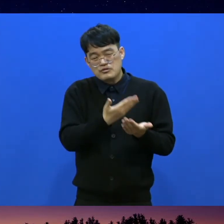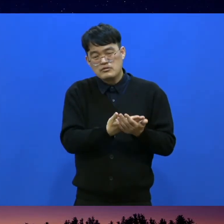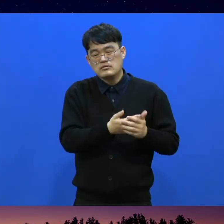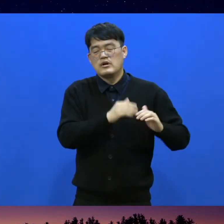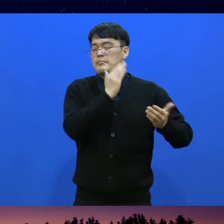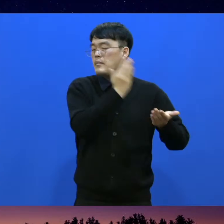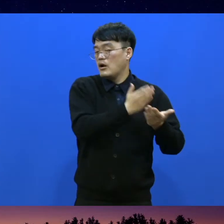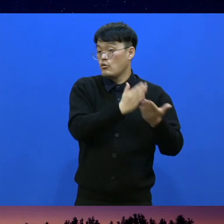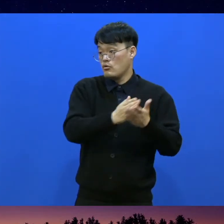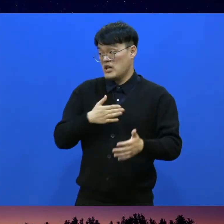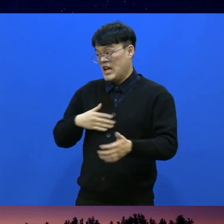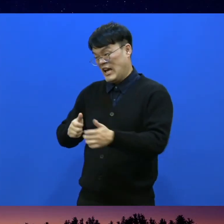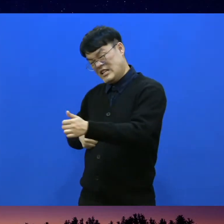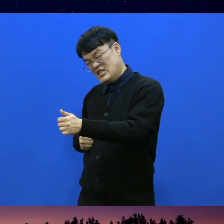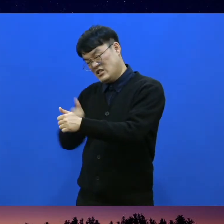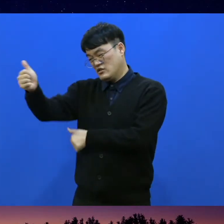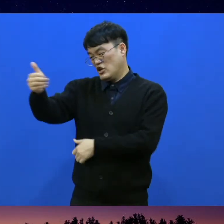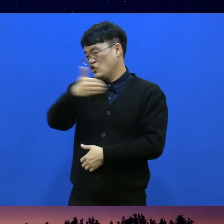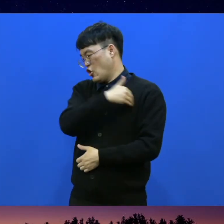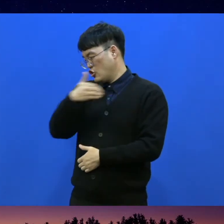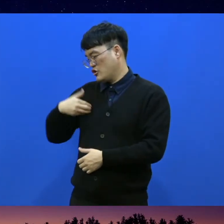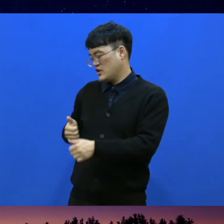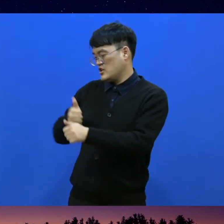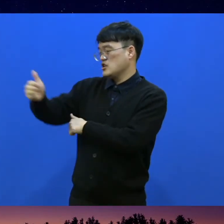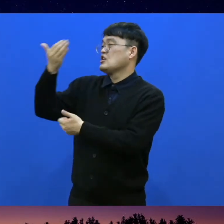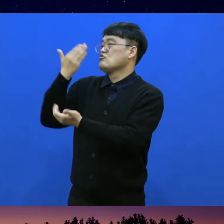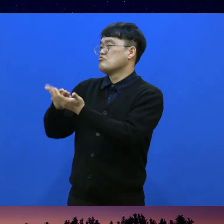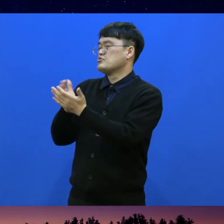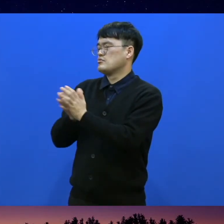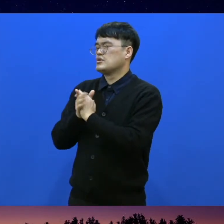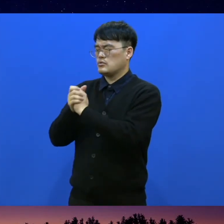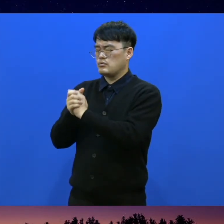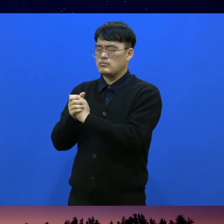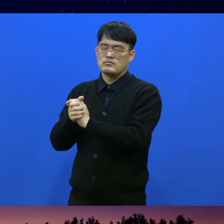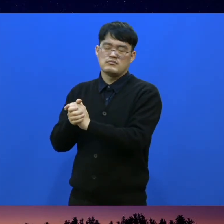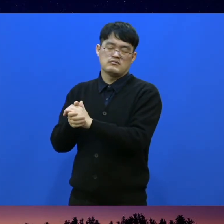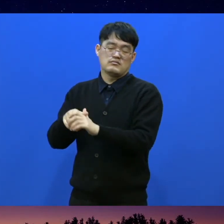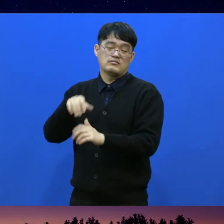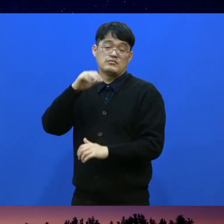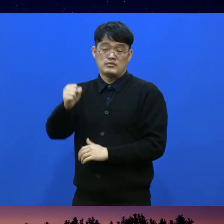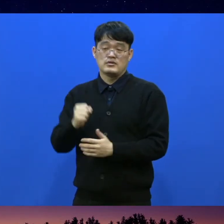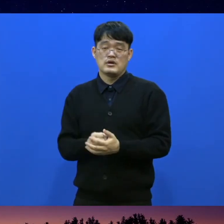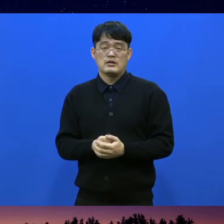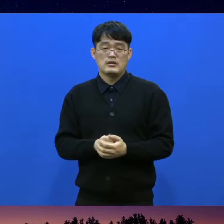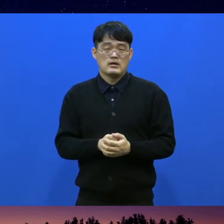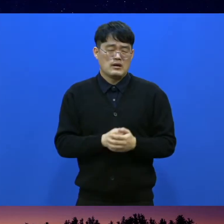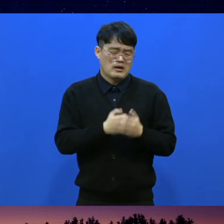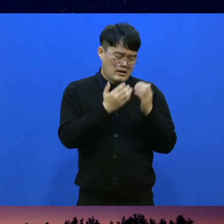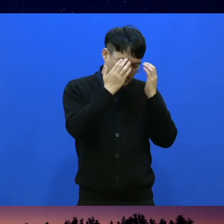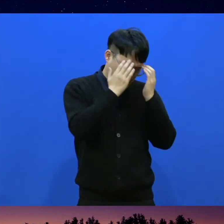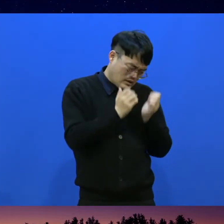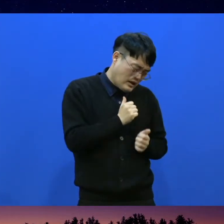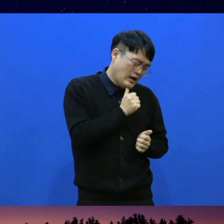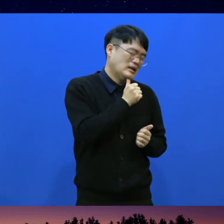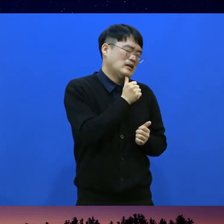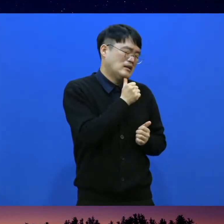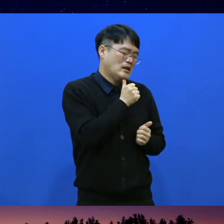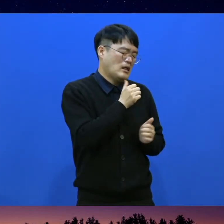해주십시오. 승리하게 넉넉히 이기게 해주십시오. 가난에서 벗어나게 해달라는 정도의